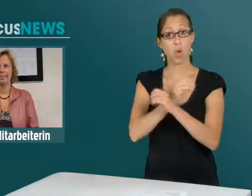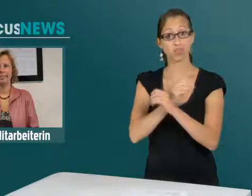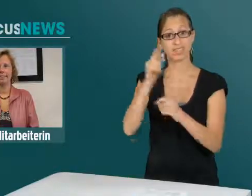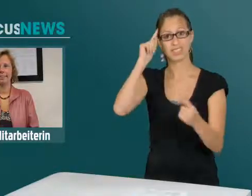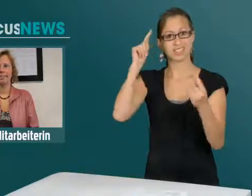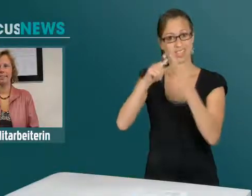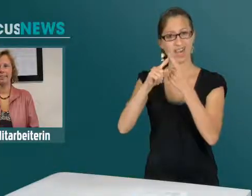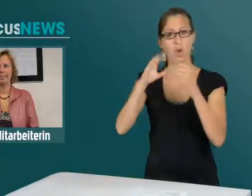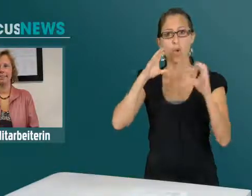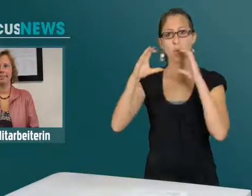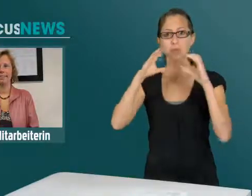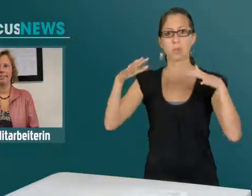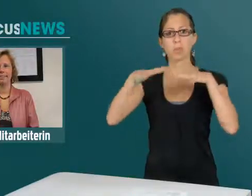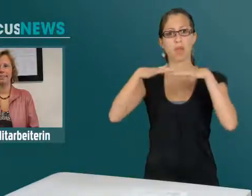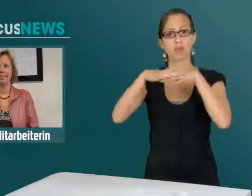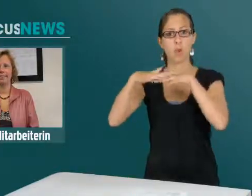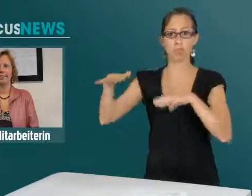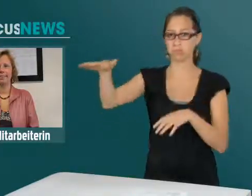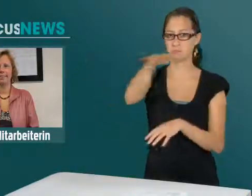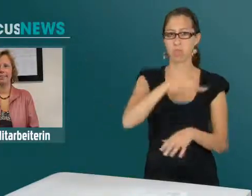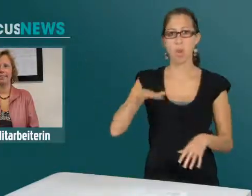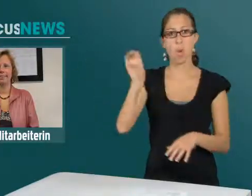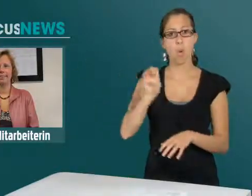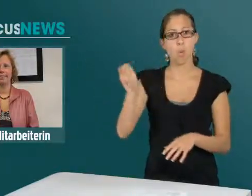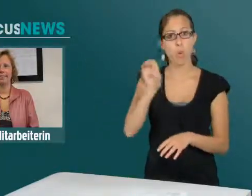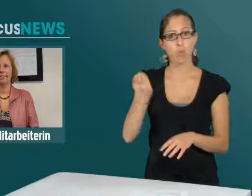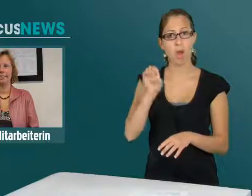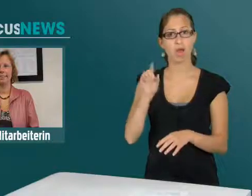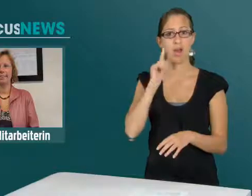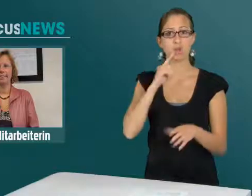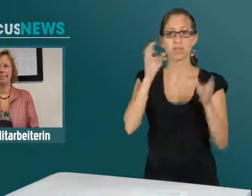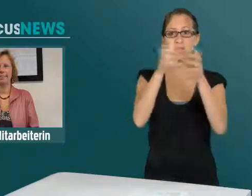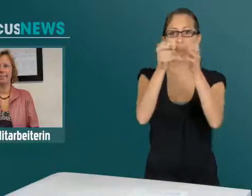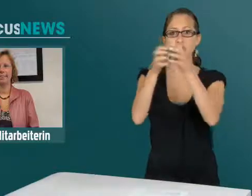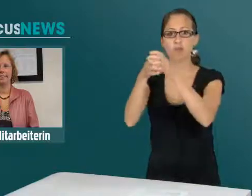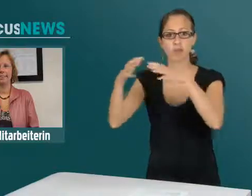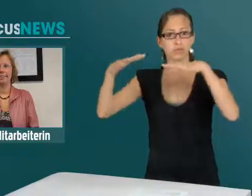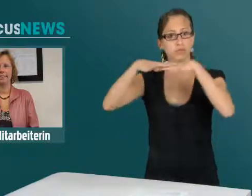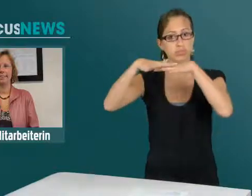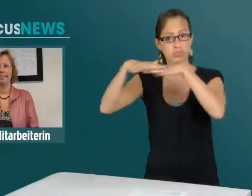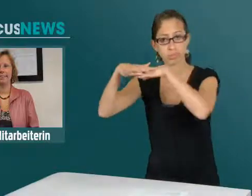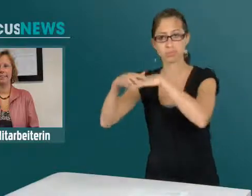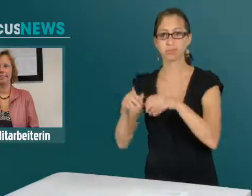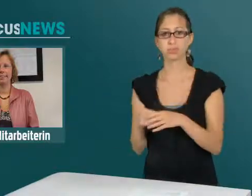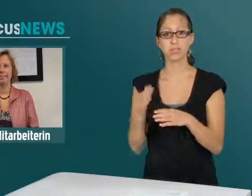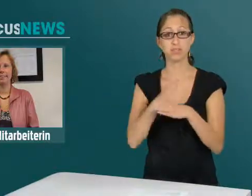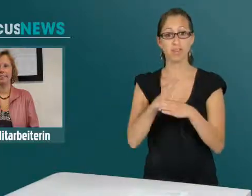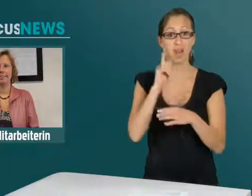office hat das ziel eine vernetzte koordinierte kommunikationsplattform des gehörlosen wesens zu erstellen